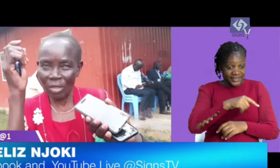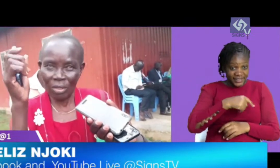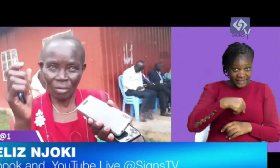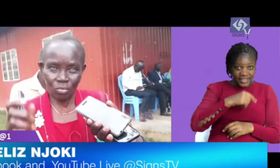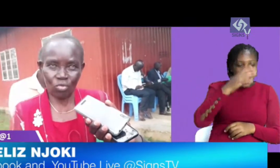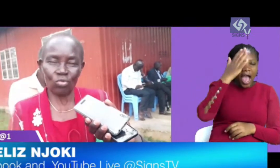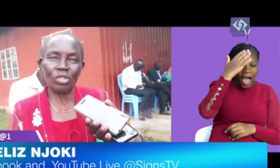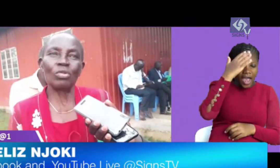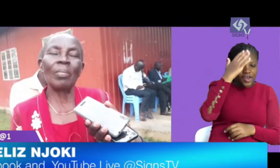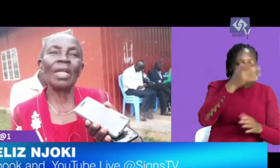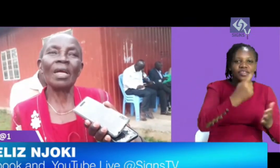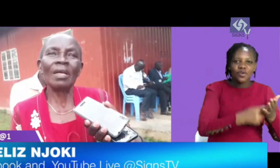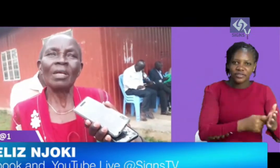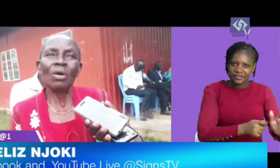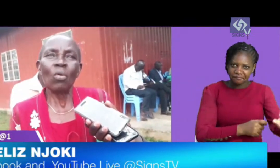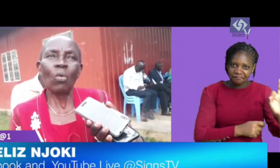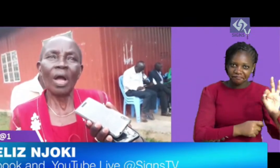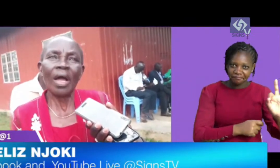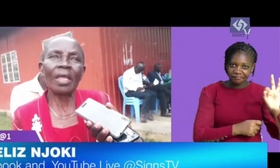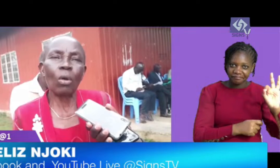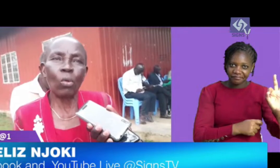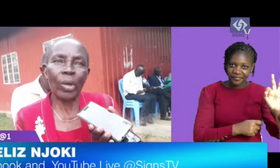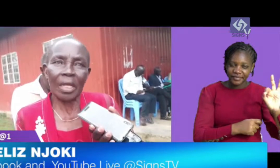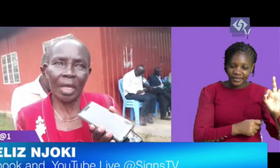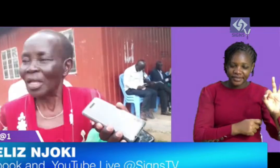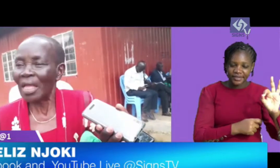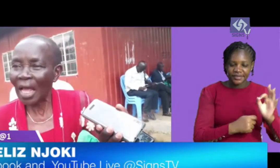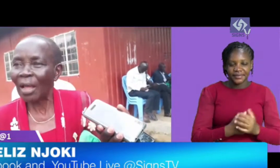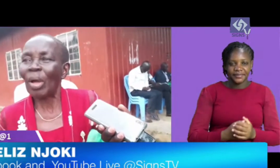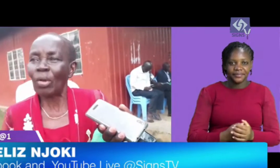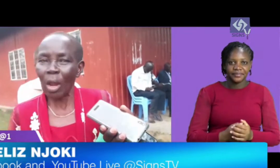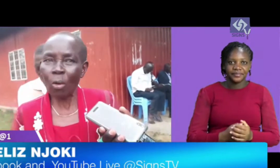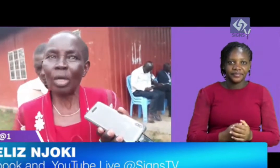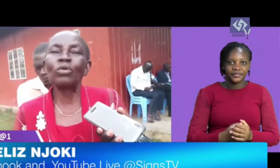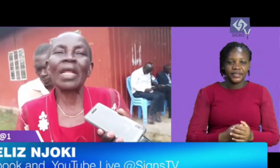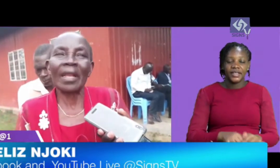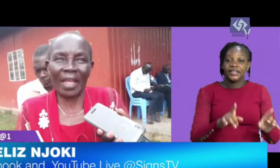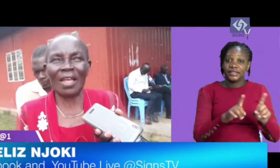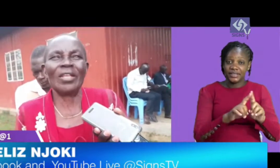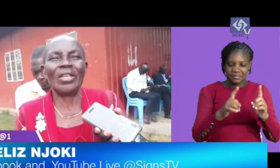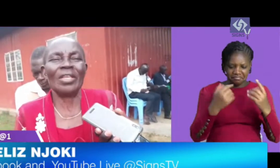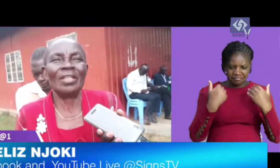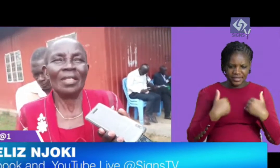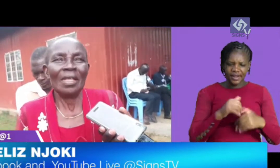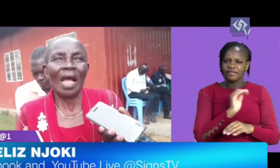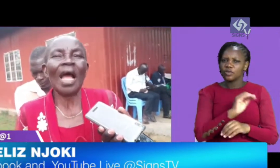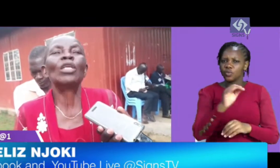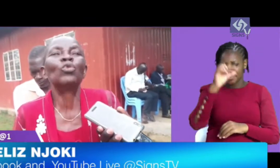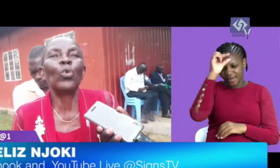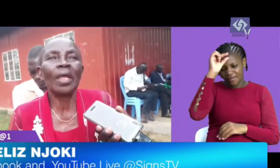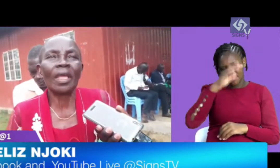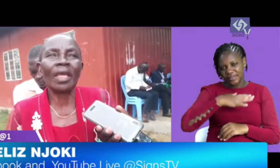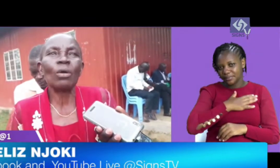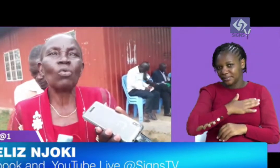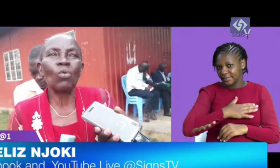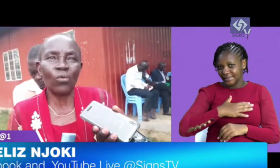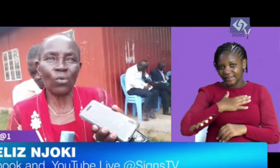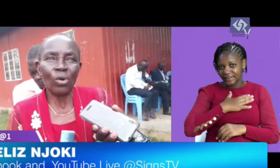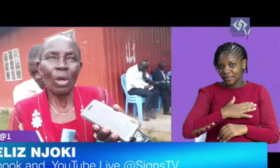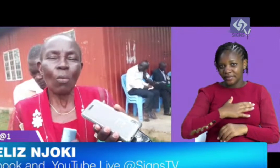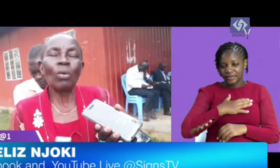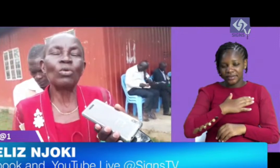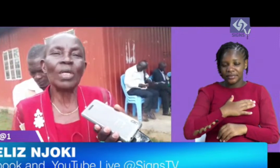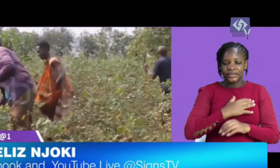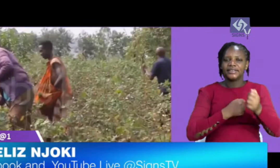mzuri. Tunapata kwa haki na ukweli yake. Yale ambao naomba tu serikali atuweke